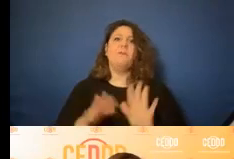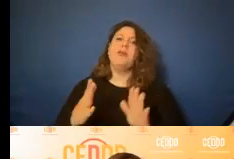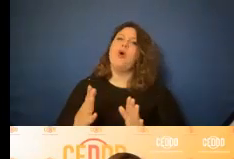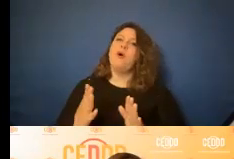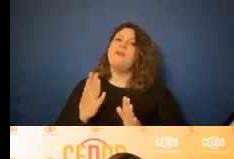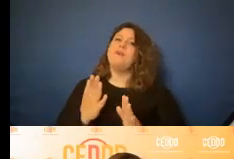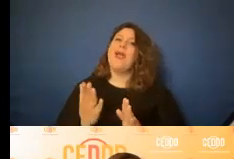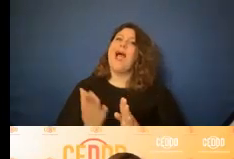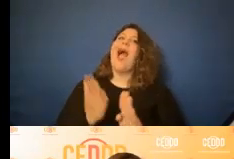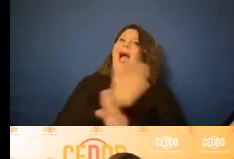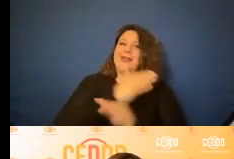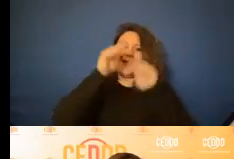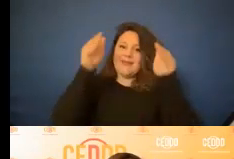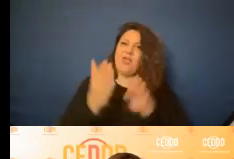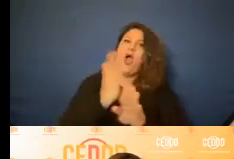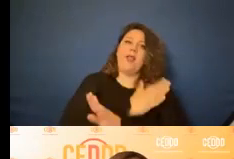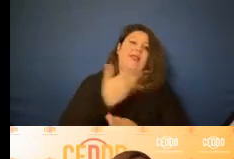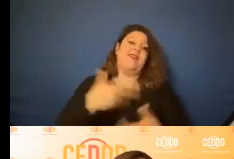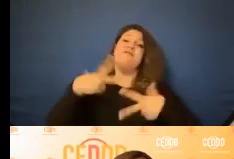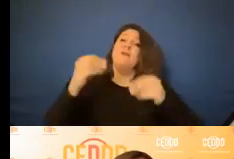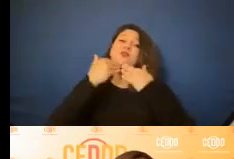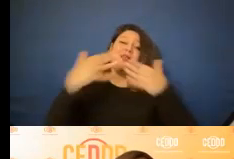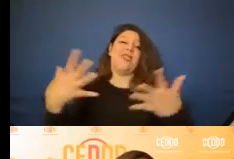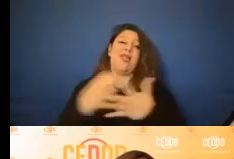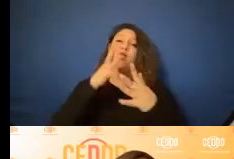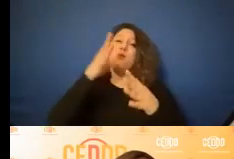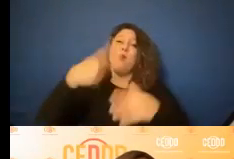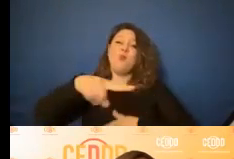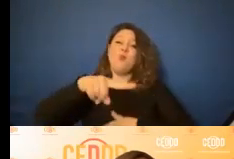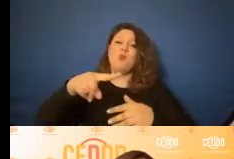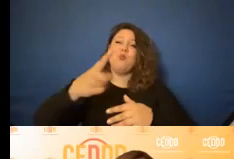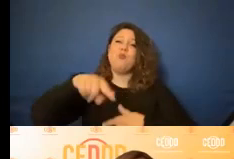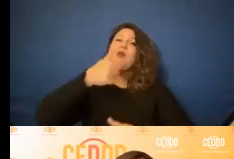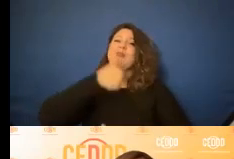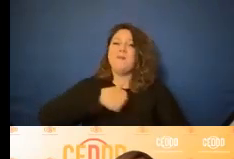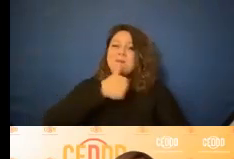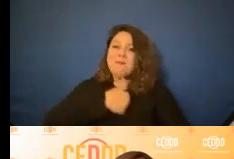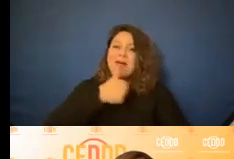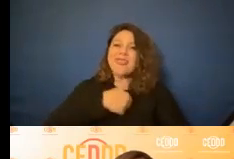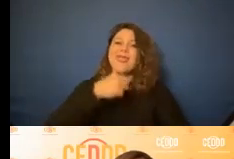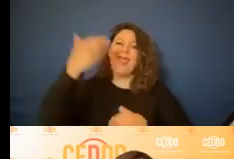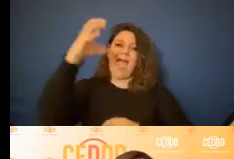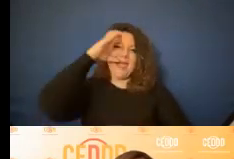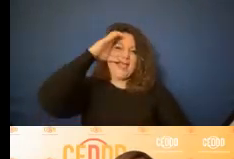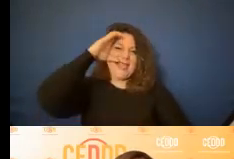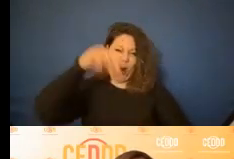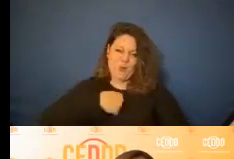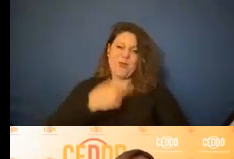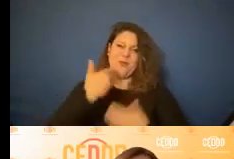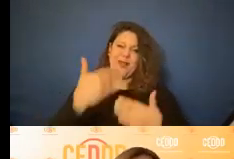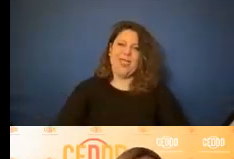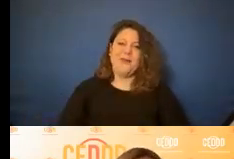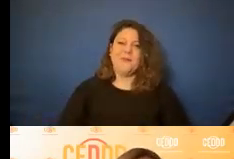Y con eso concluyo mi intervención. Muchas gracias a todos por vuestra paciencia y escucha.